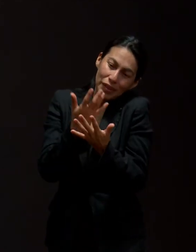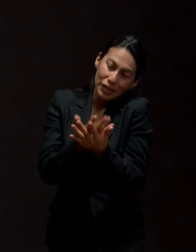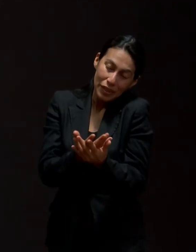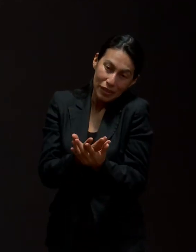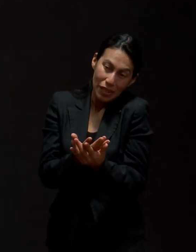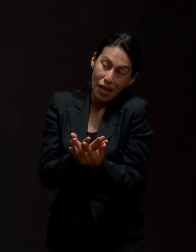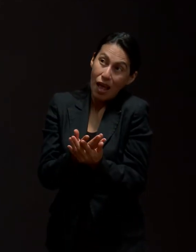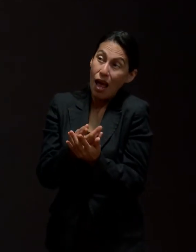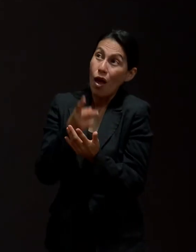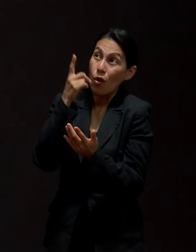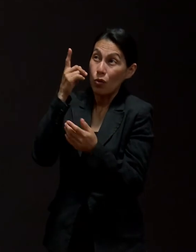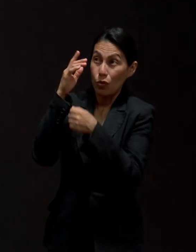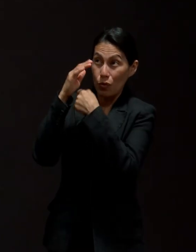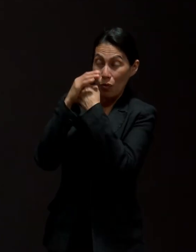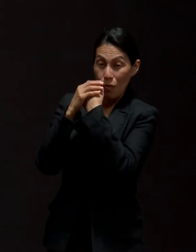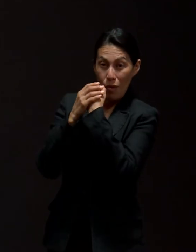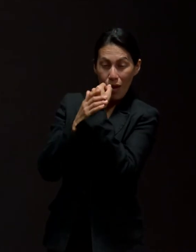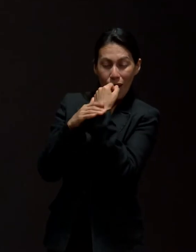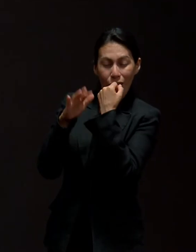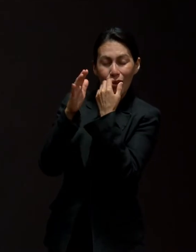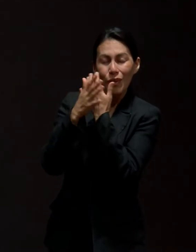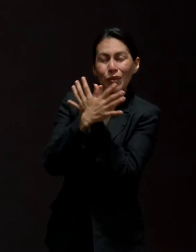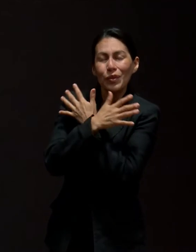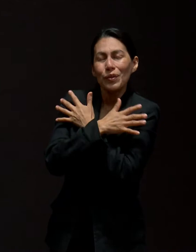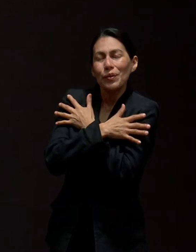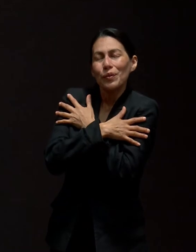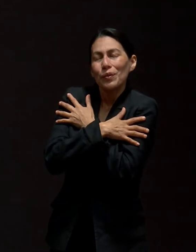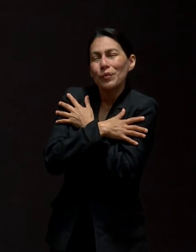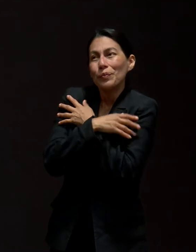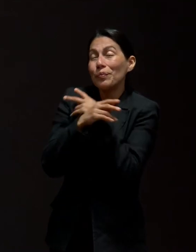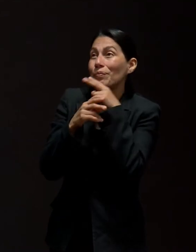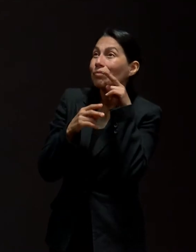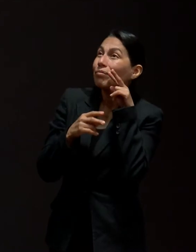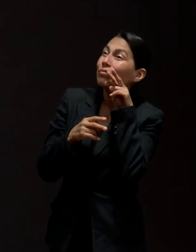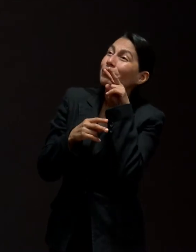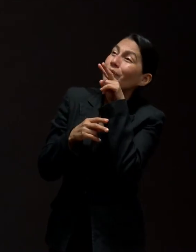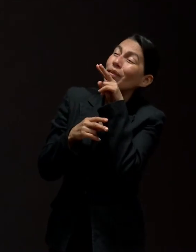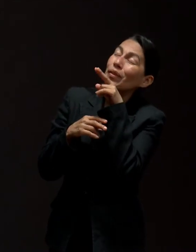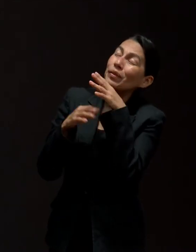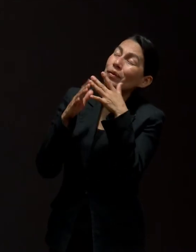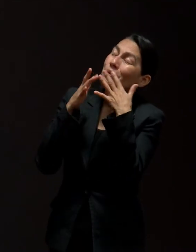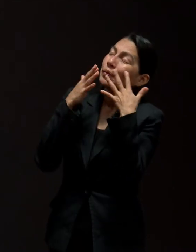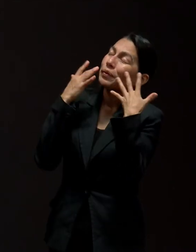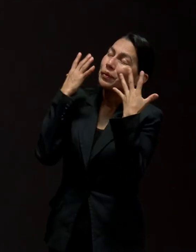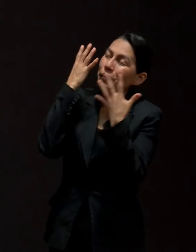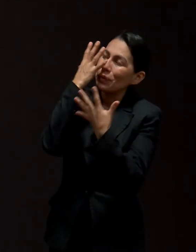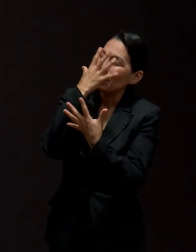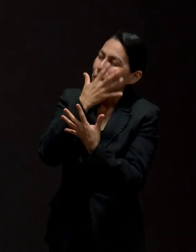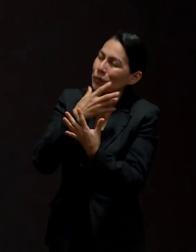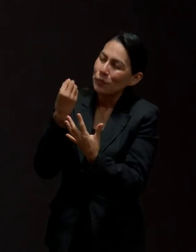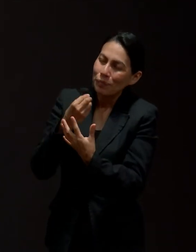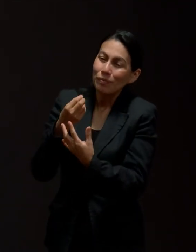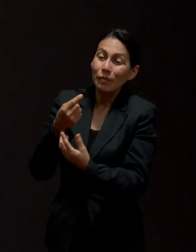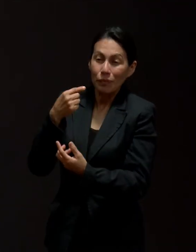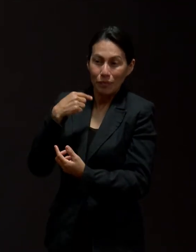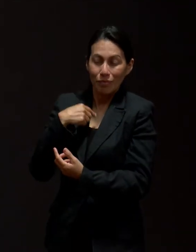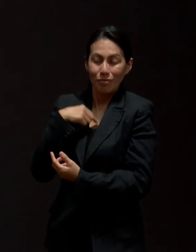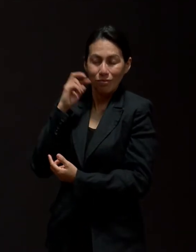Salvador. Amén. Ver quisiera sus manos sobre mí reposar, su mirada disfrutar.